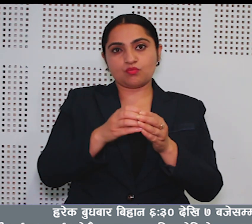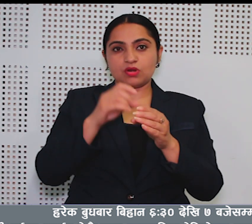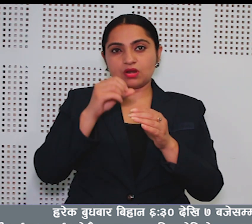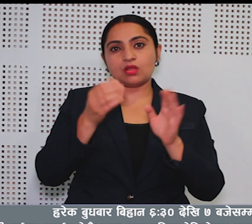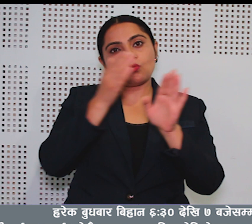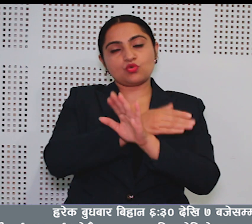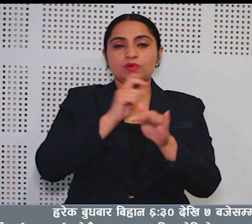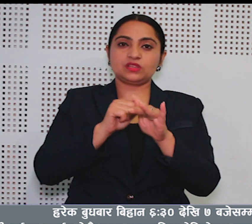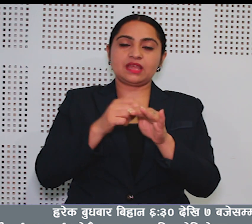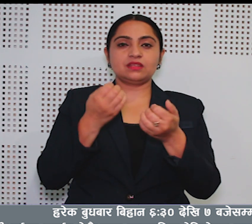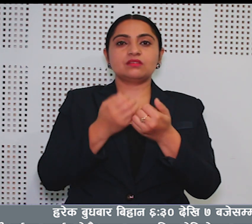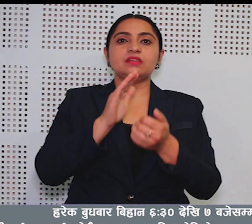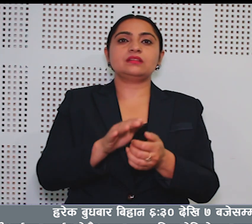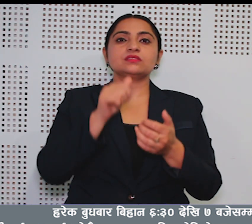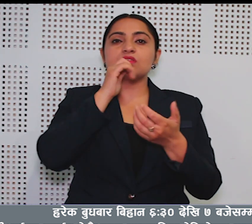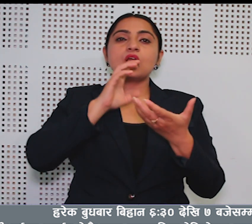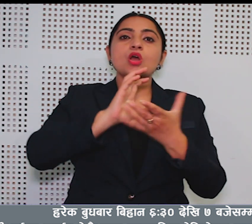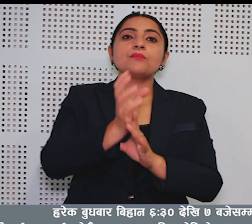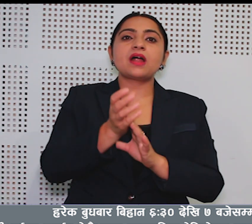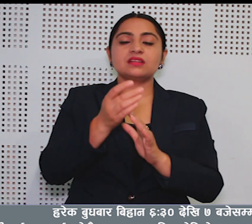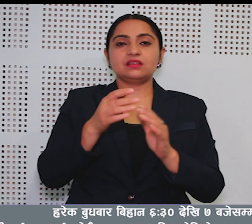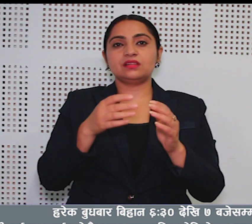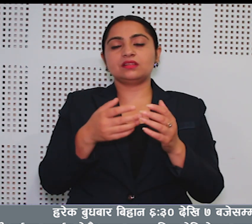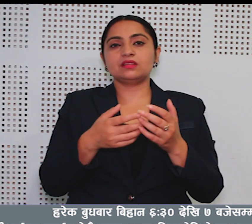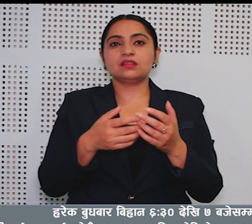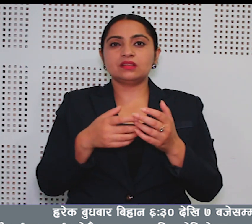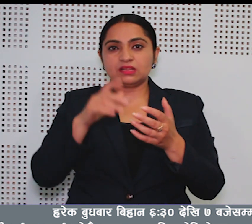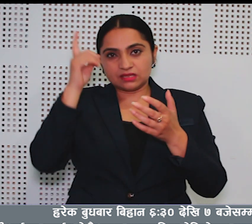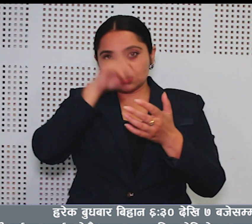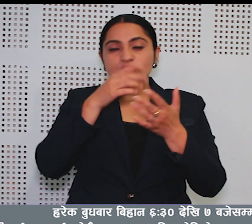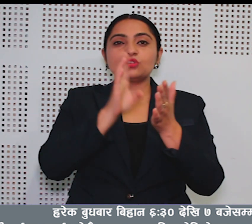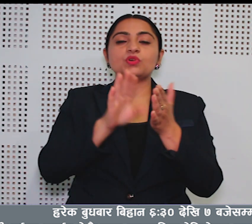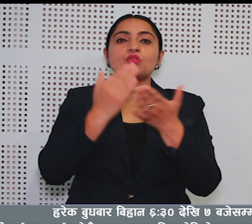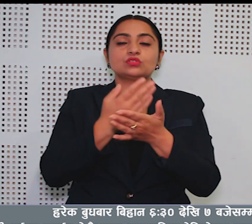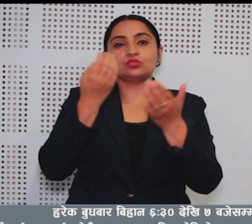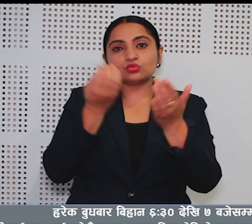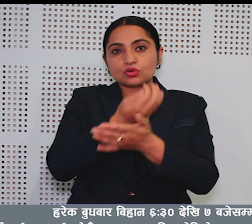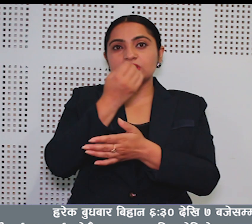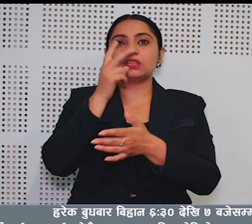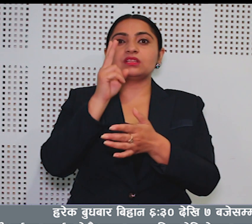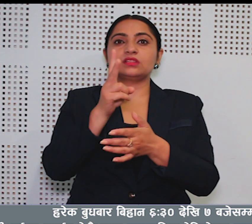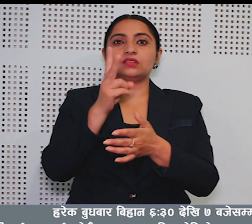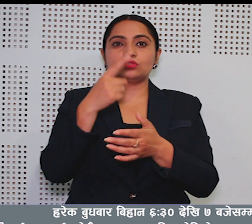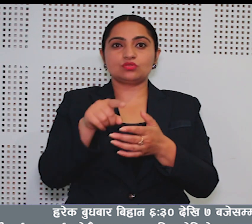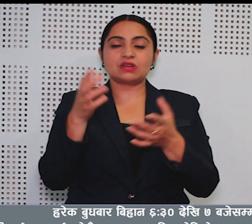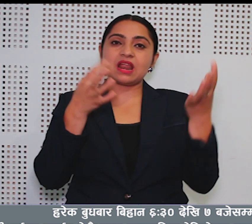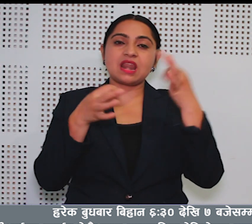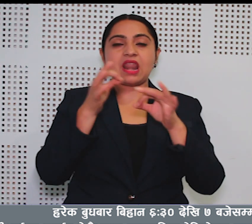छ। बाढीले गर्दा हुने क्षतिबाट कसरी जोगिने, कसरी बाँच्ने, त्यसको हामी एउटा नाटकीय ढङ्गले प्रस्तुत गरेर